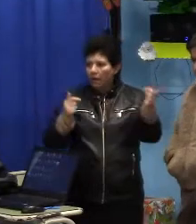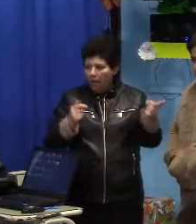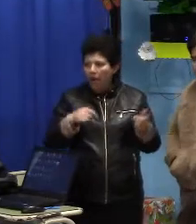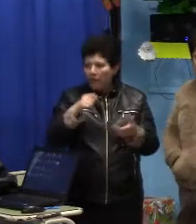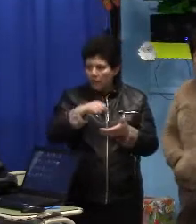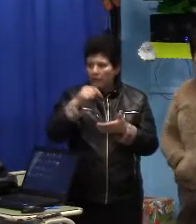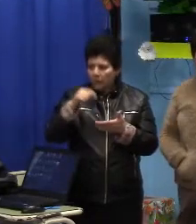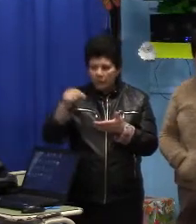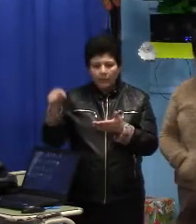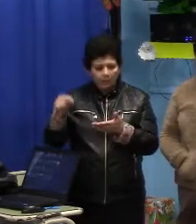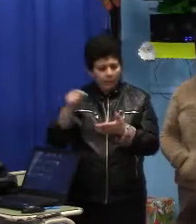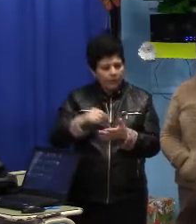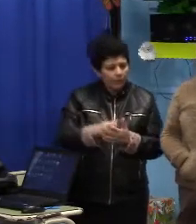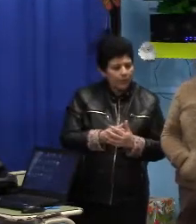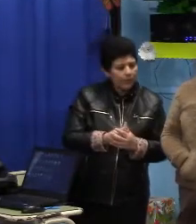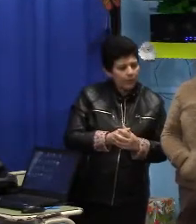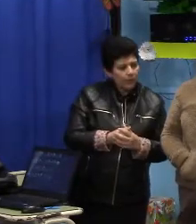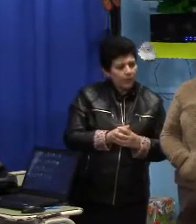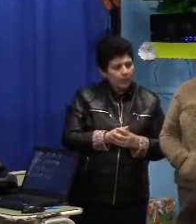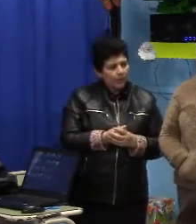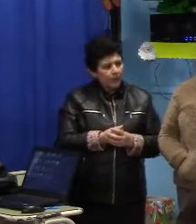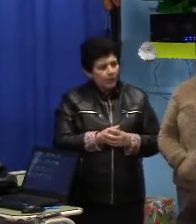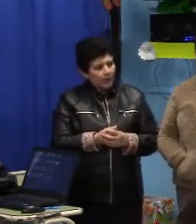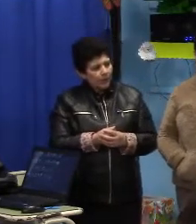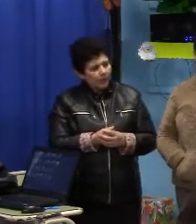graba, escucha.